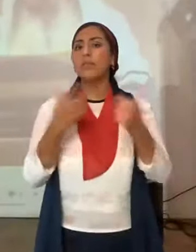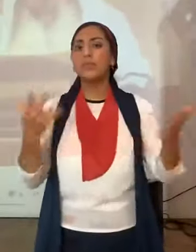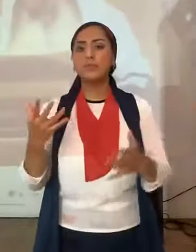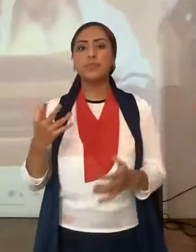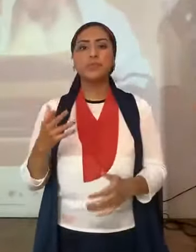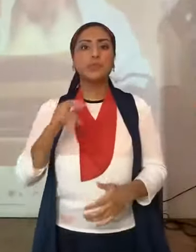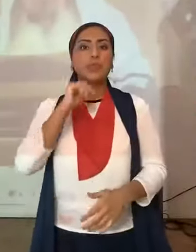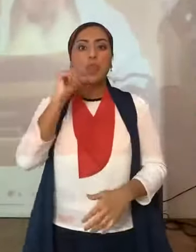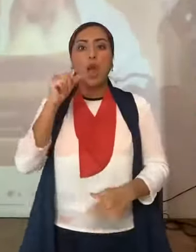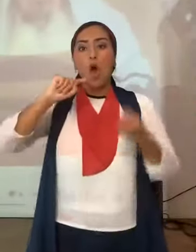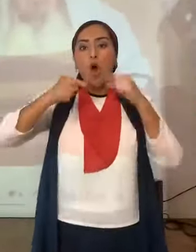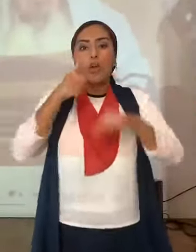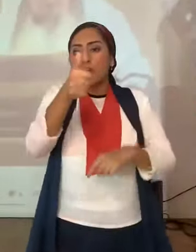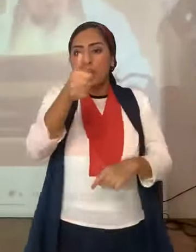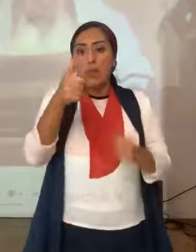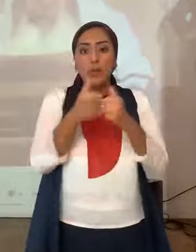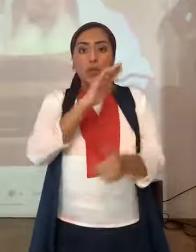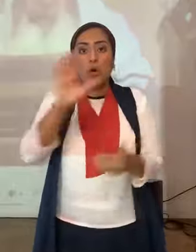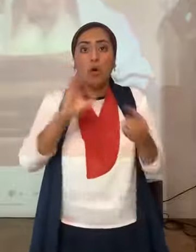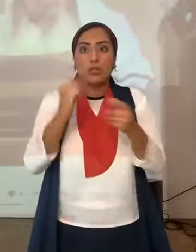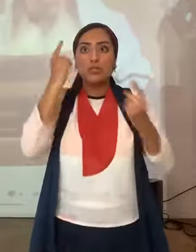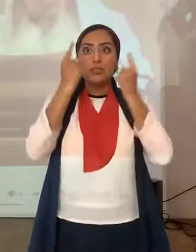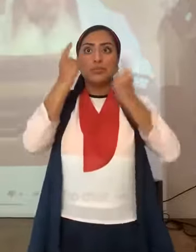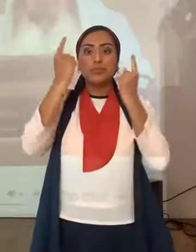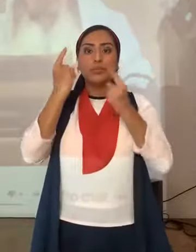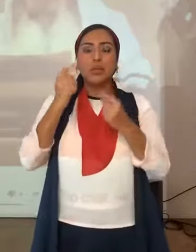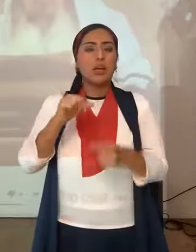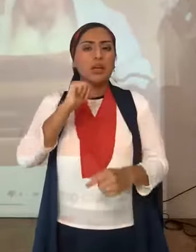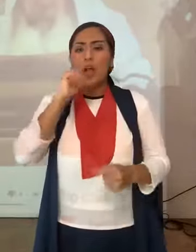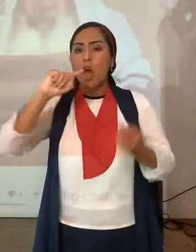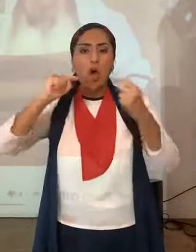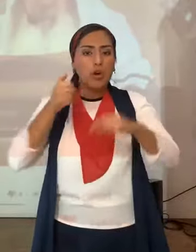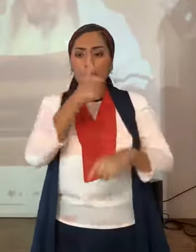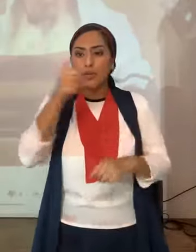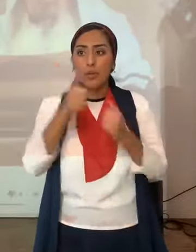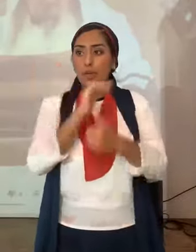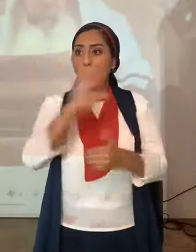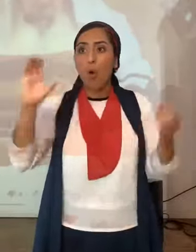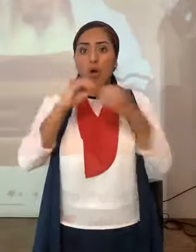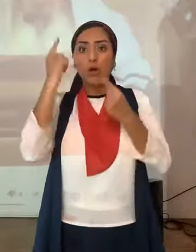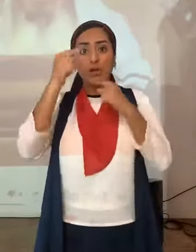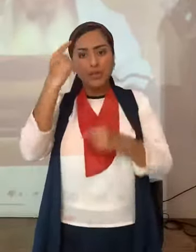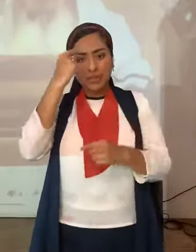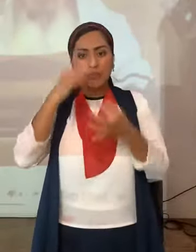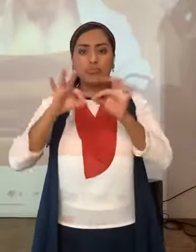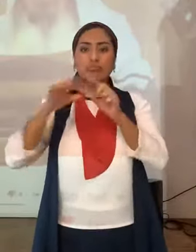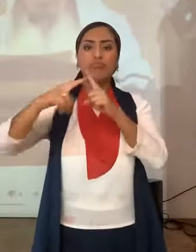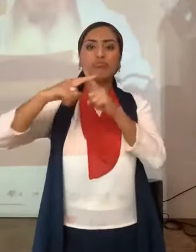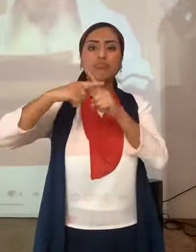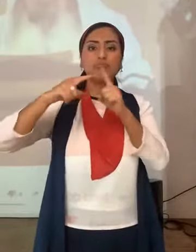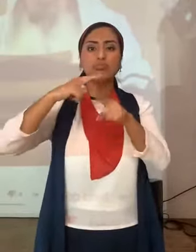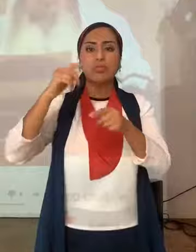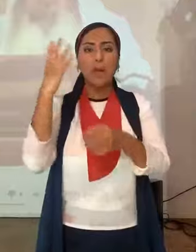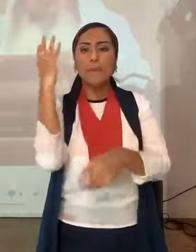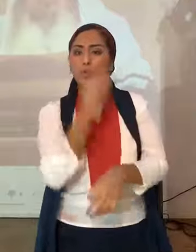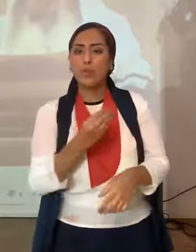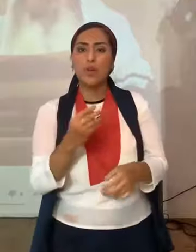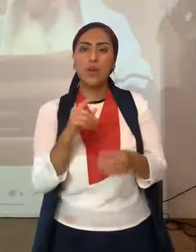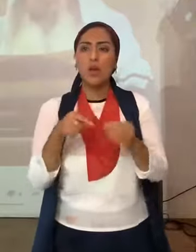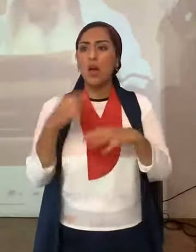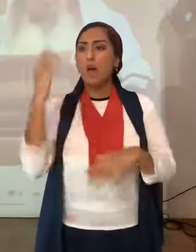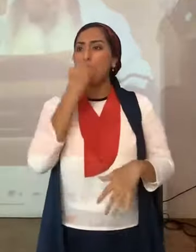te causes daño con tu propio pensamiento. No te causes daño. Piensa cosas positivas, cosas bonitas,